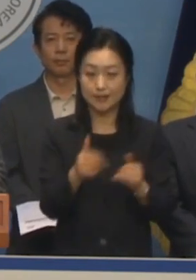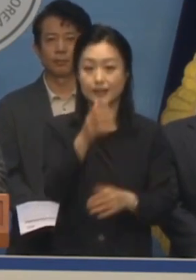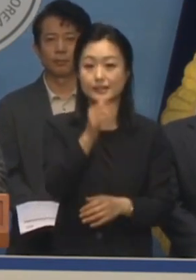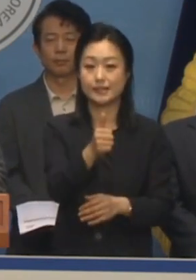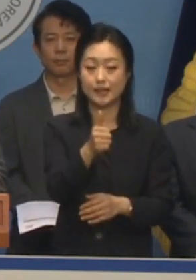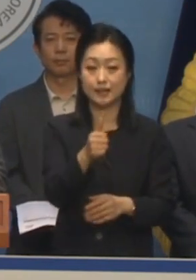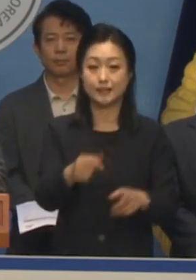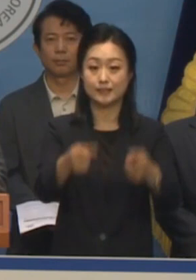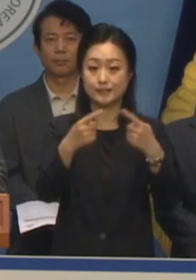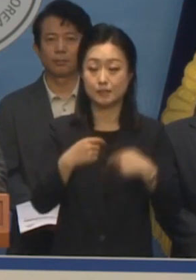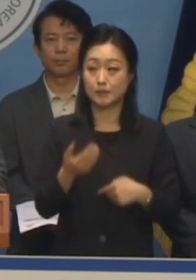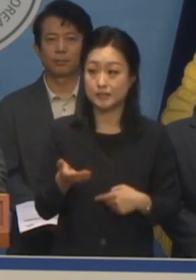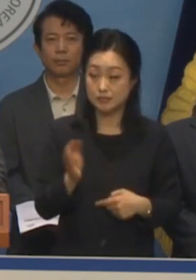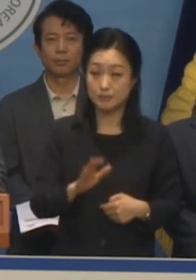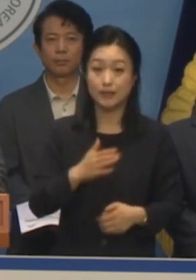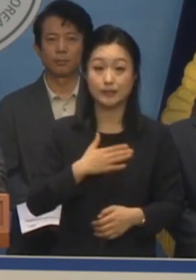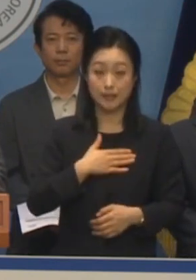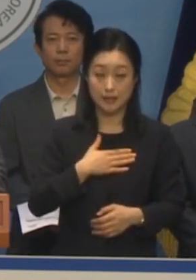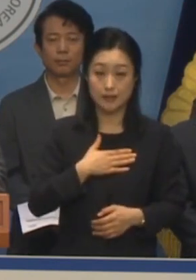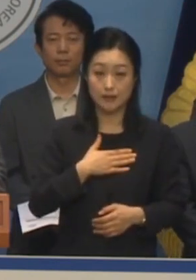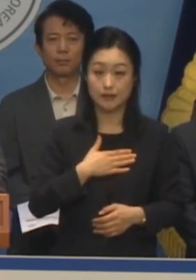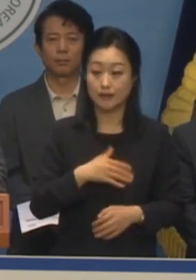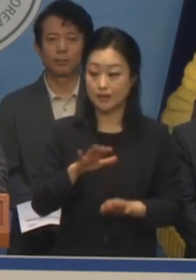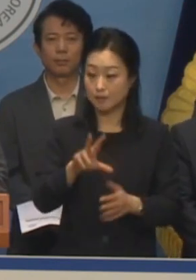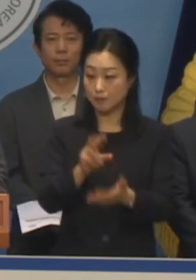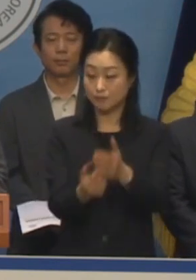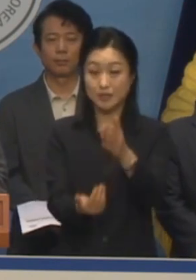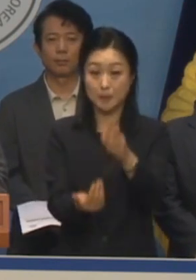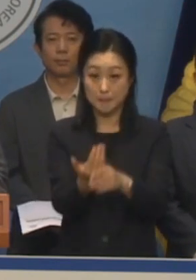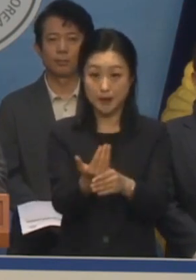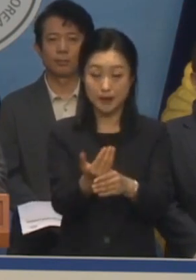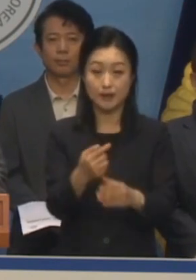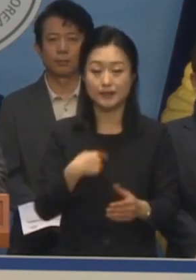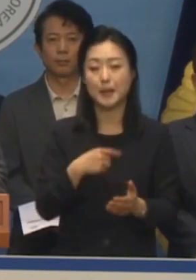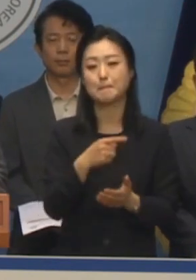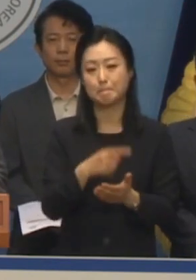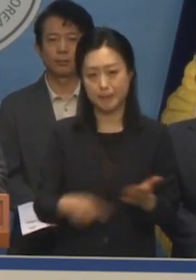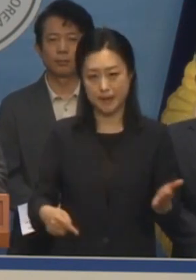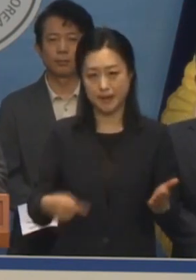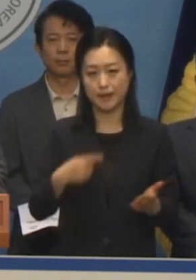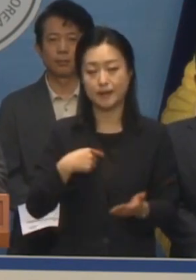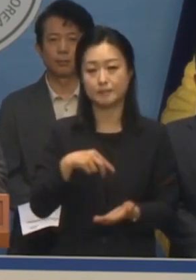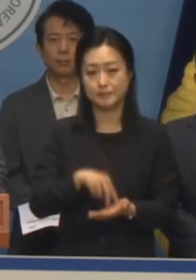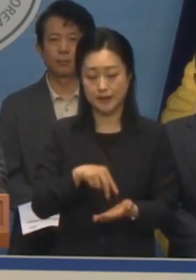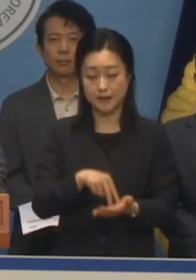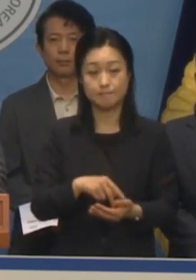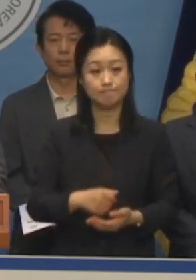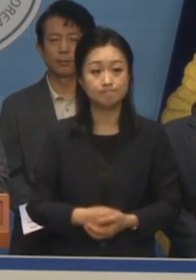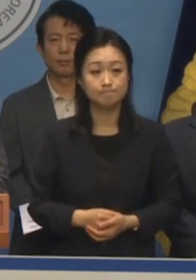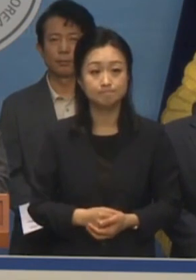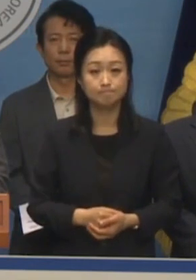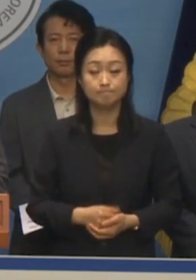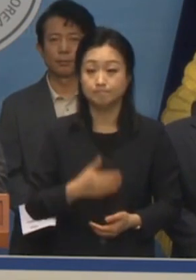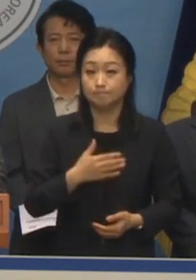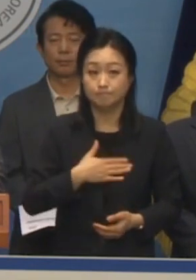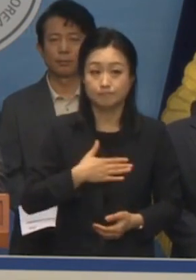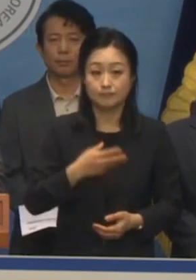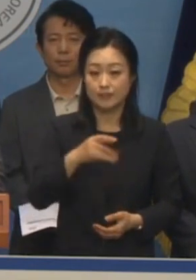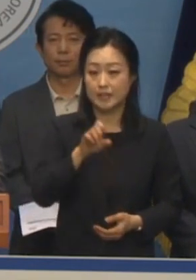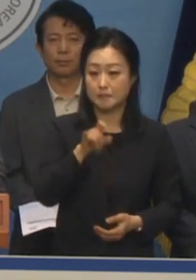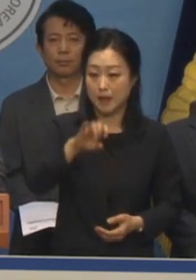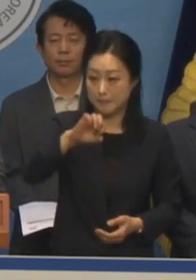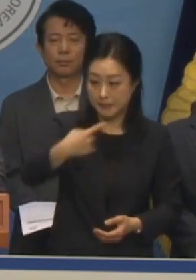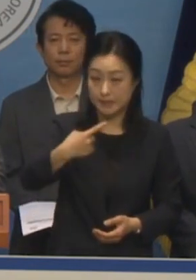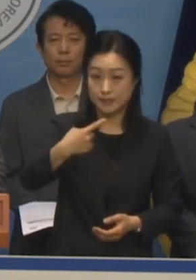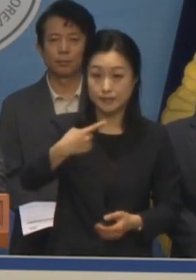참여했지만 한편으로는 저 역시 이번 TMF 사태의 피해자이기도 합니다. 저도 TMF를